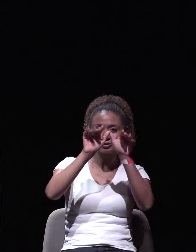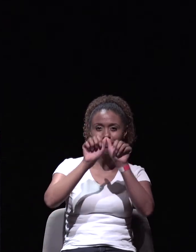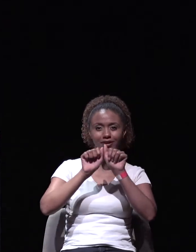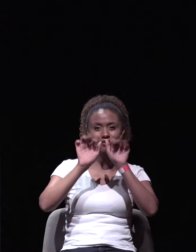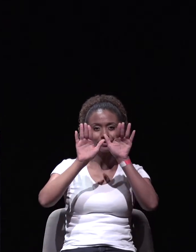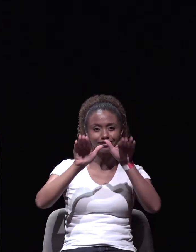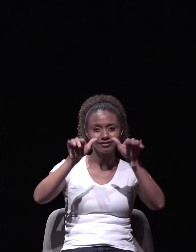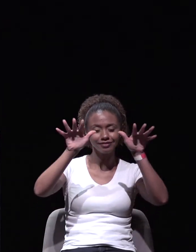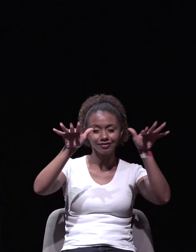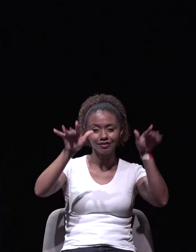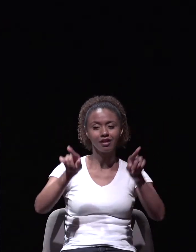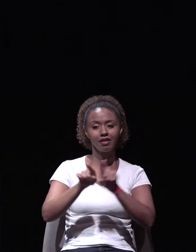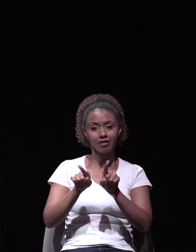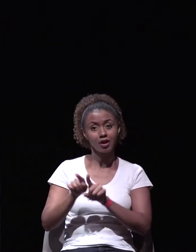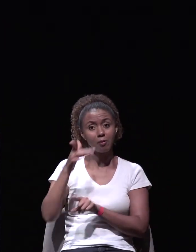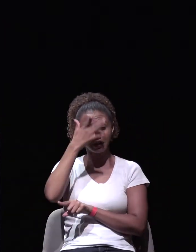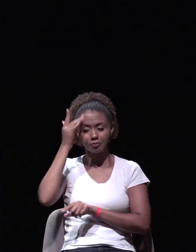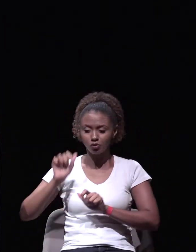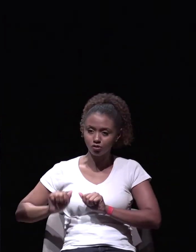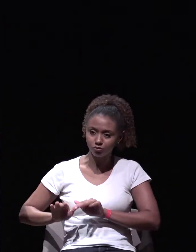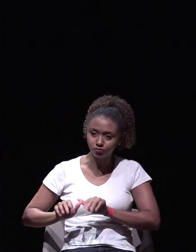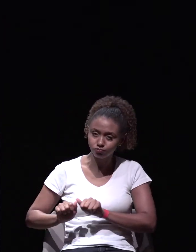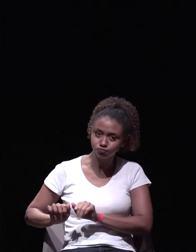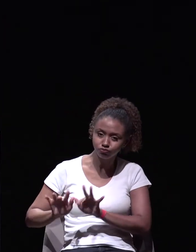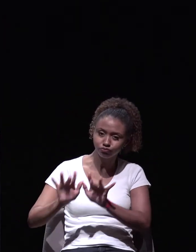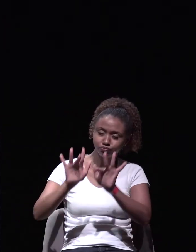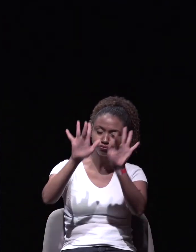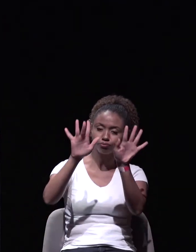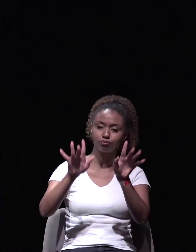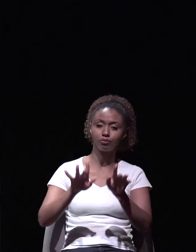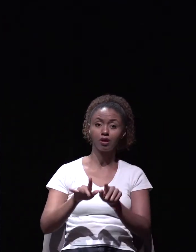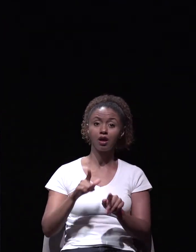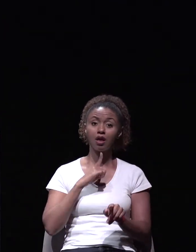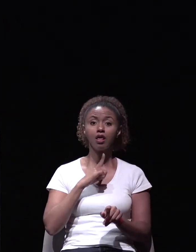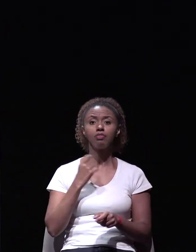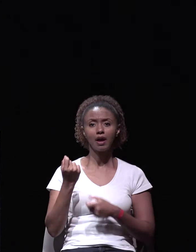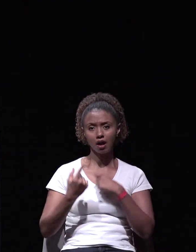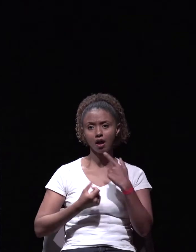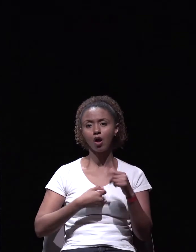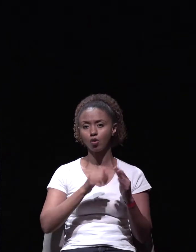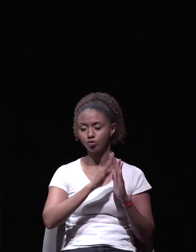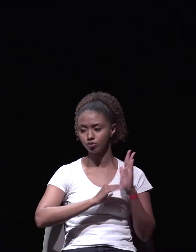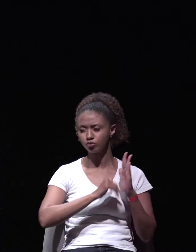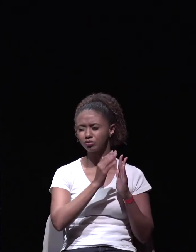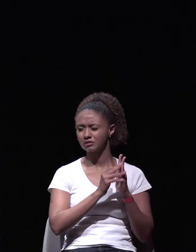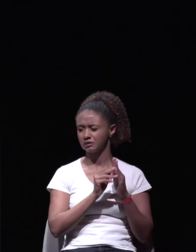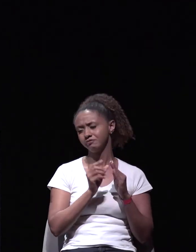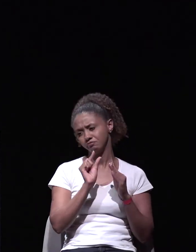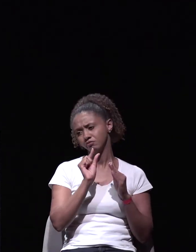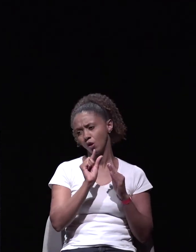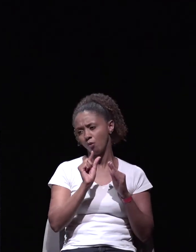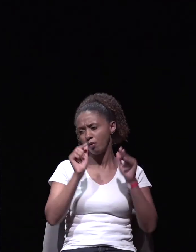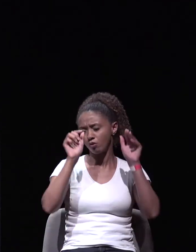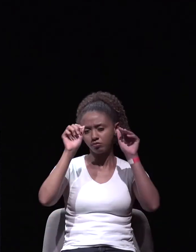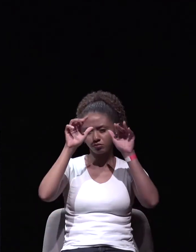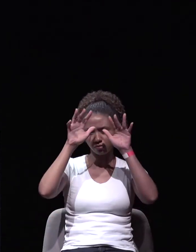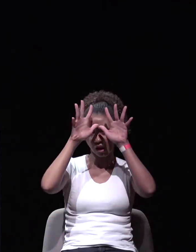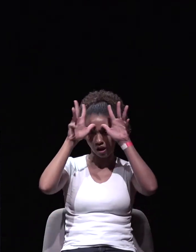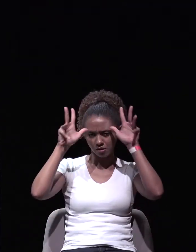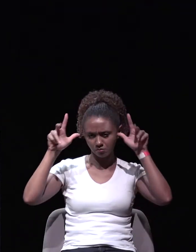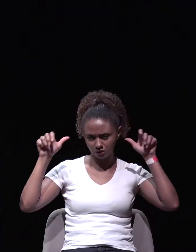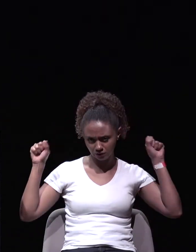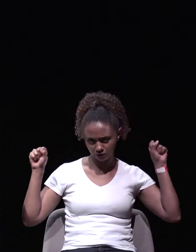das pessoas. Algumas das obras têm um tratamento um pouco mais abstrato, mas via de regra tem um